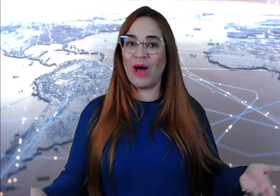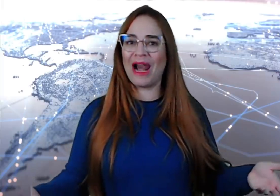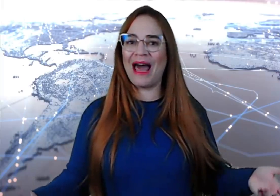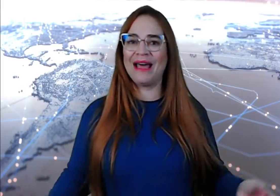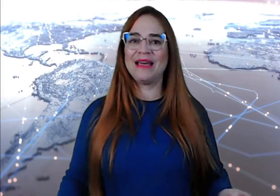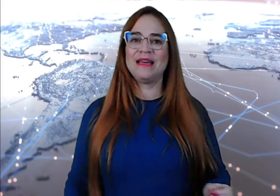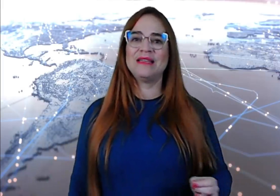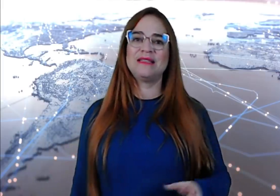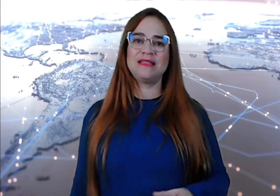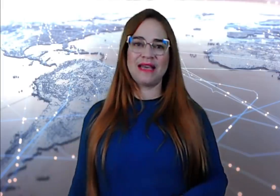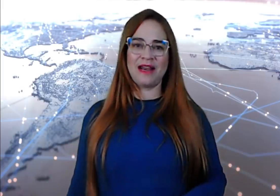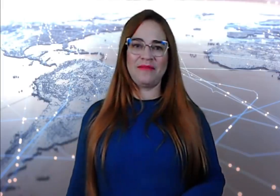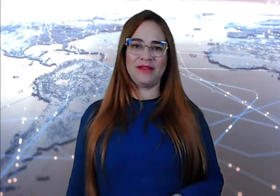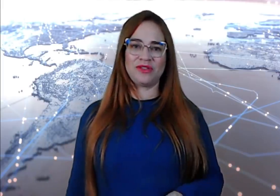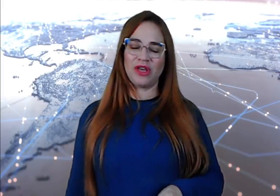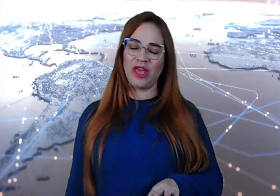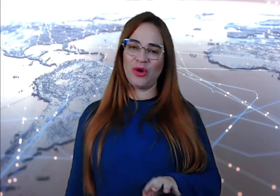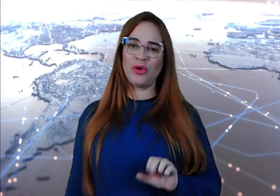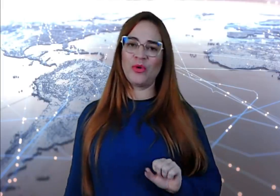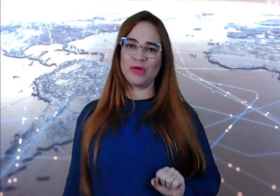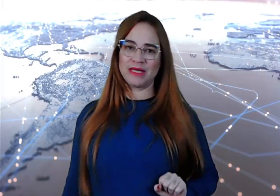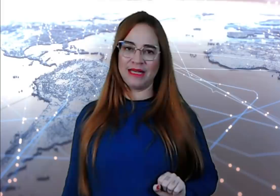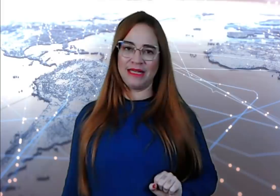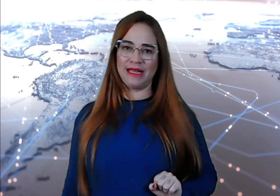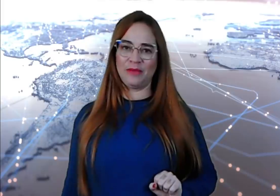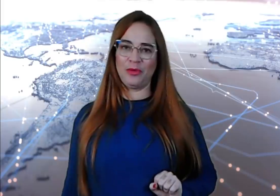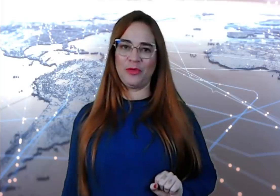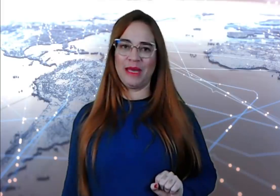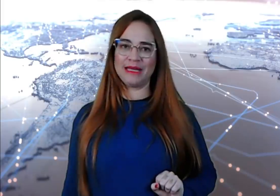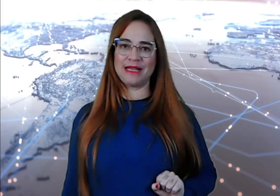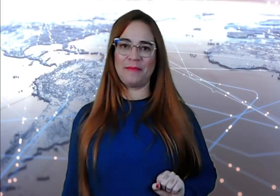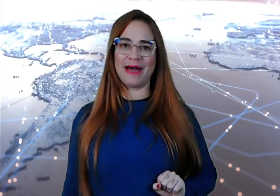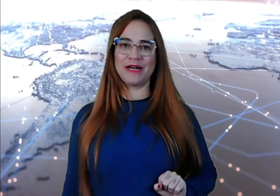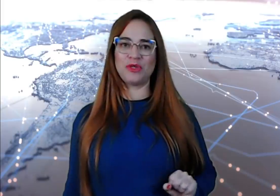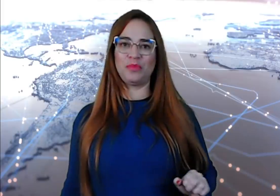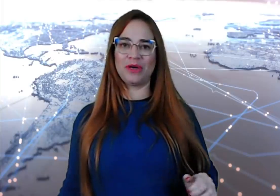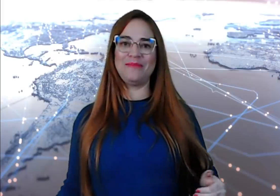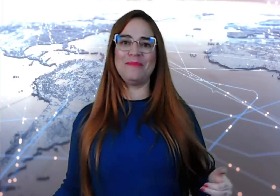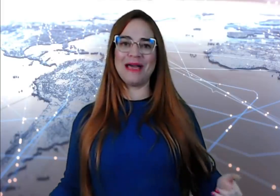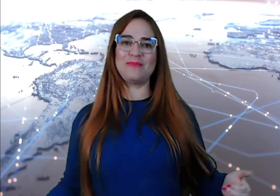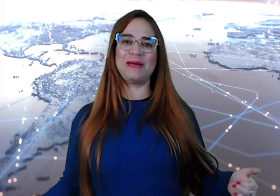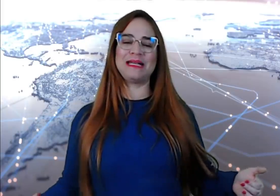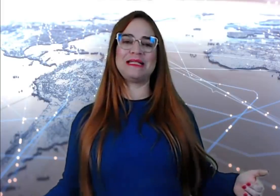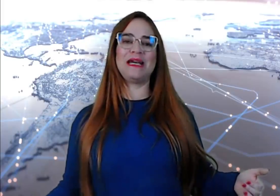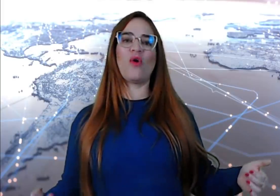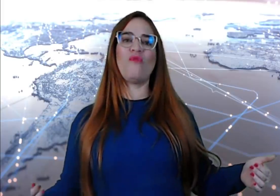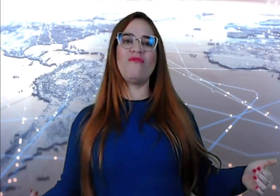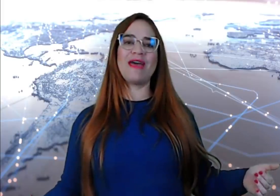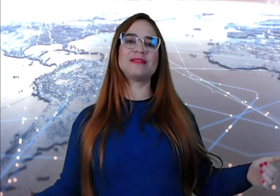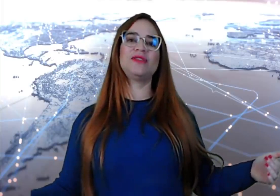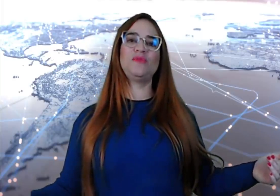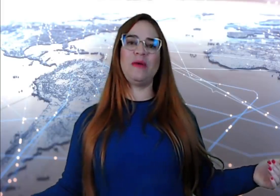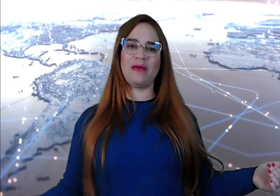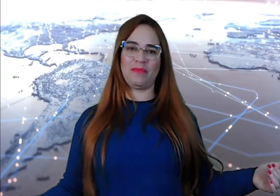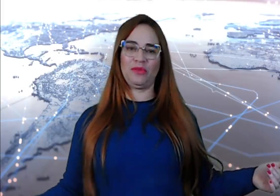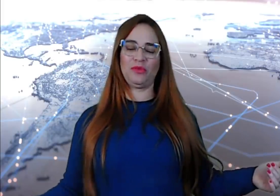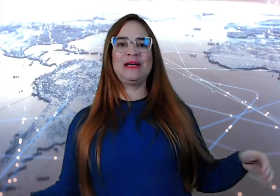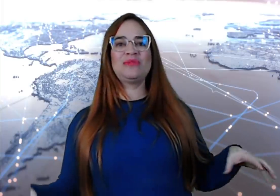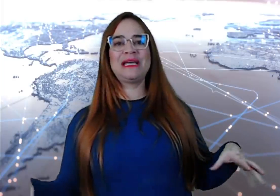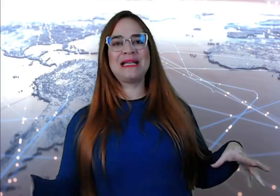lá. Sinceramente, eu não consegui entender muito bem essa parte porque mais parecia conversa de bêbado. Não sei se a